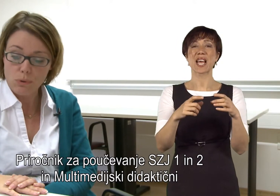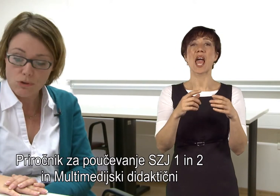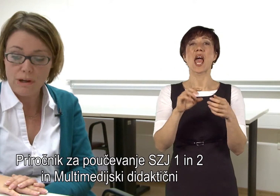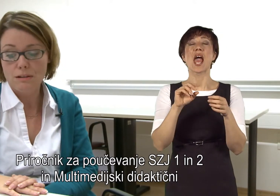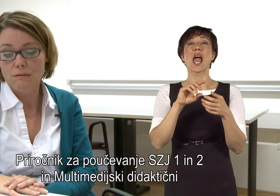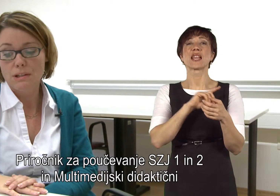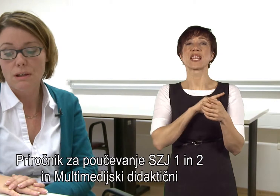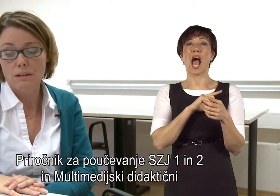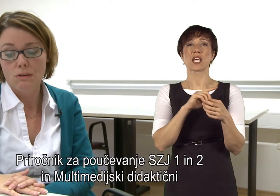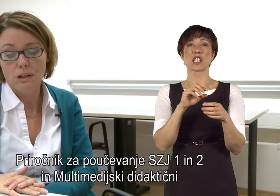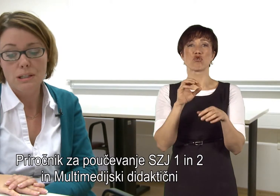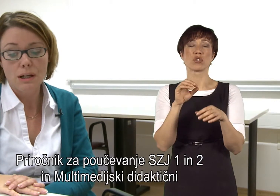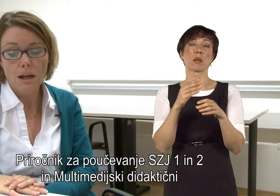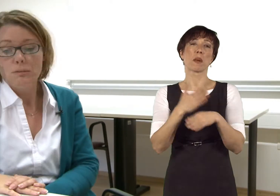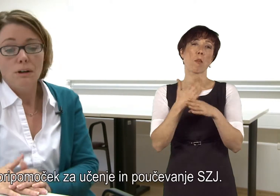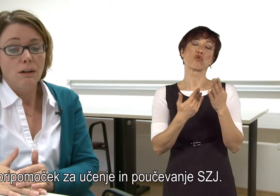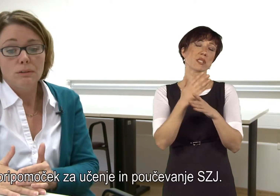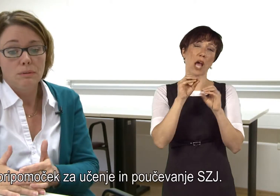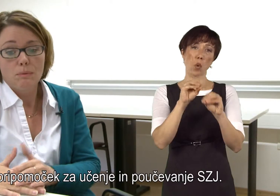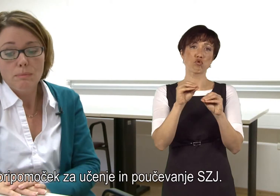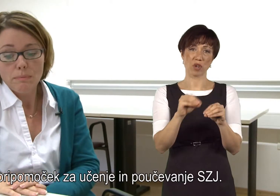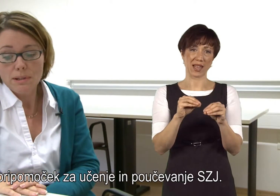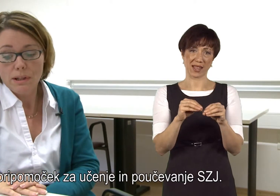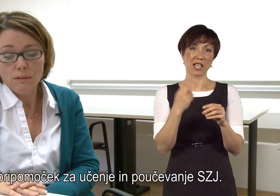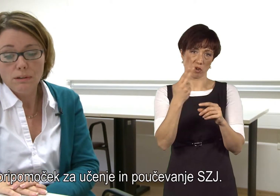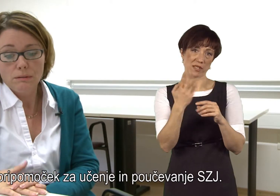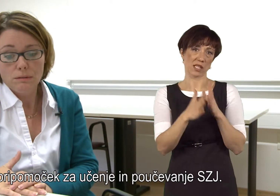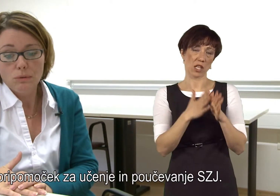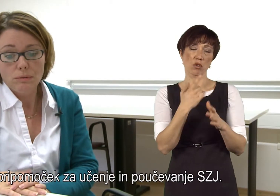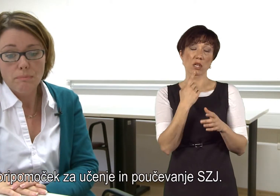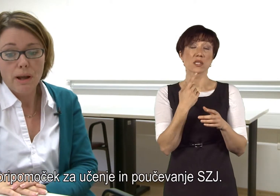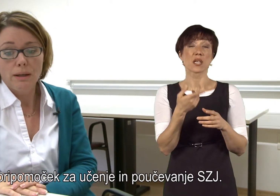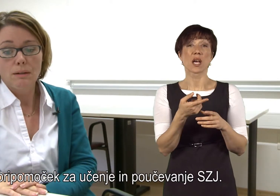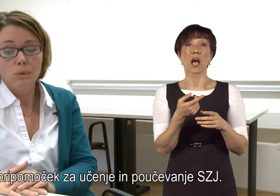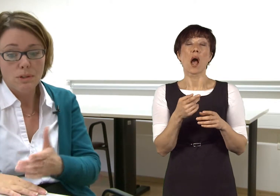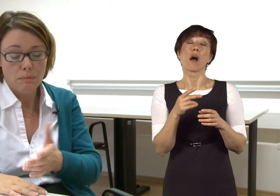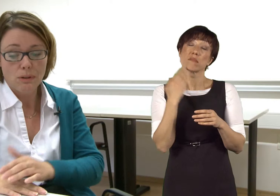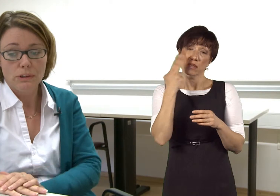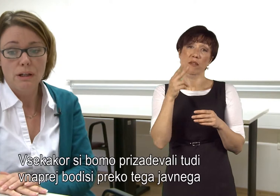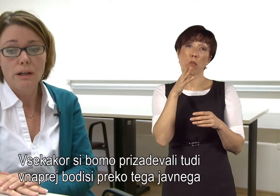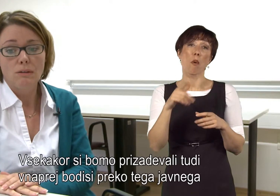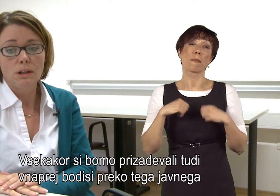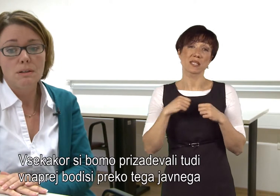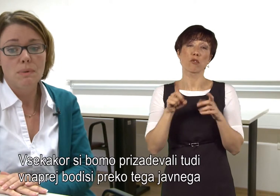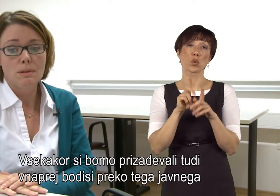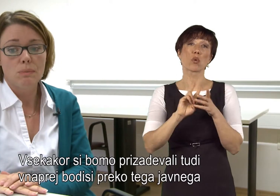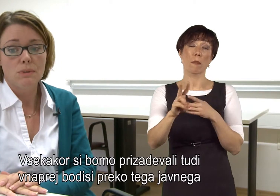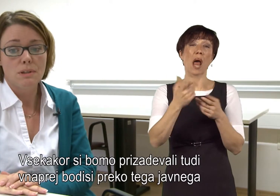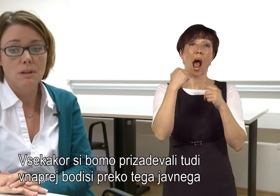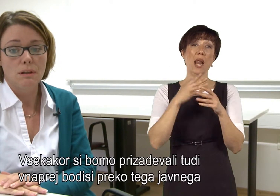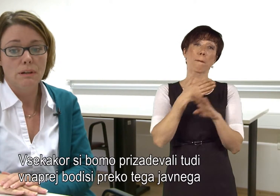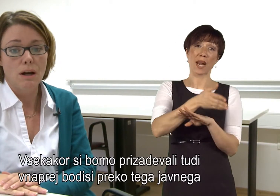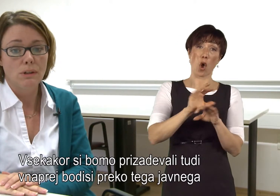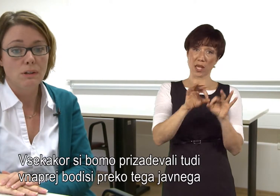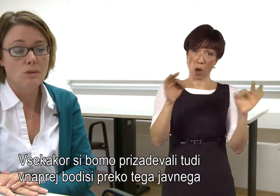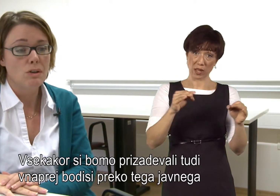učenje in poučevanje slovenskega znakovnega jezika. Vsekakor si bomo pa prizadevali tudi vnaprej, bodisi preko tega javnega razpisa,